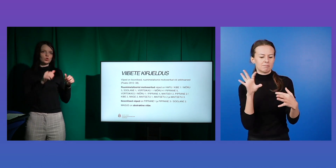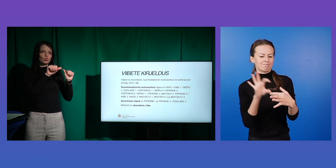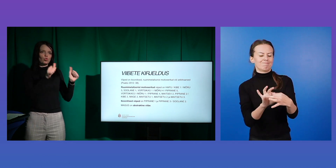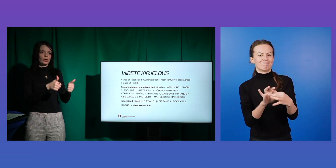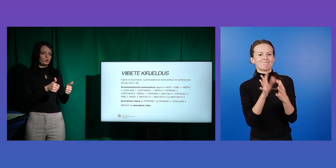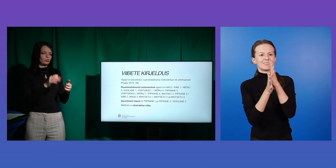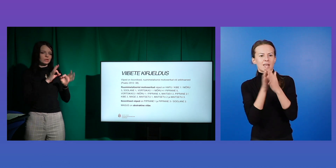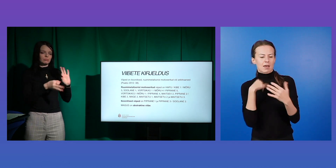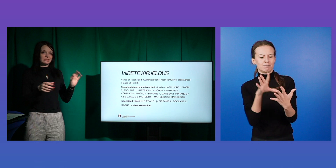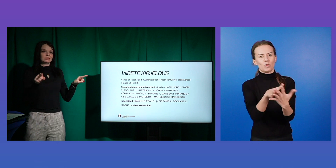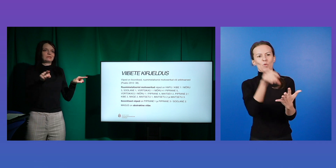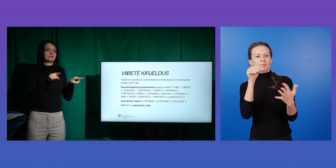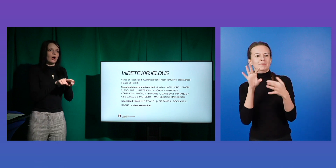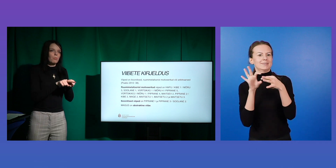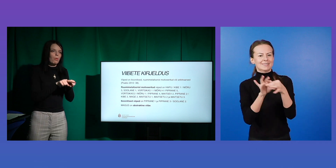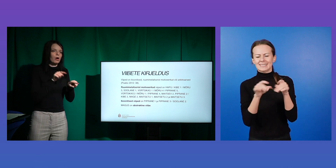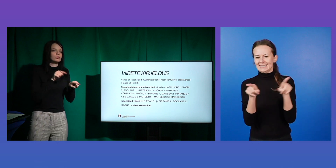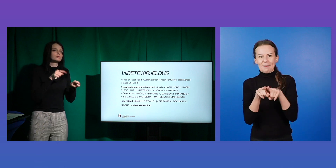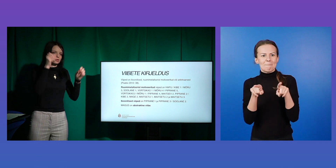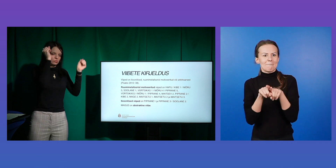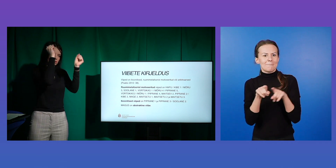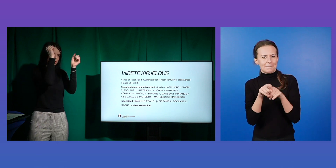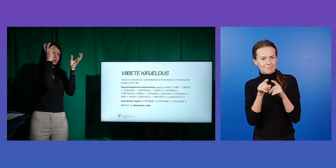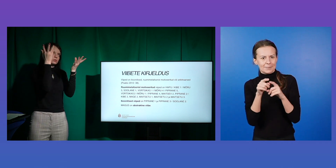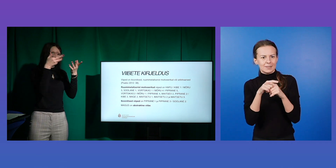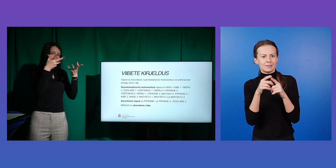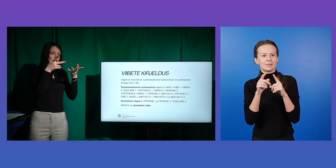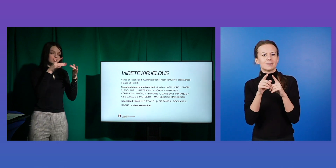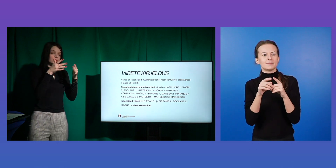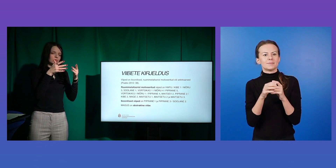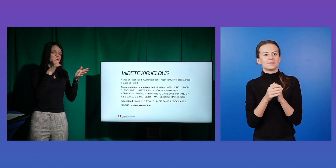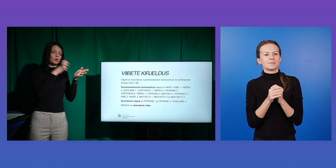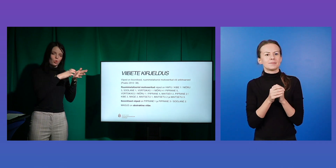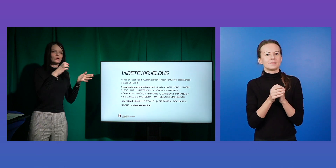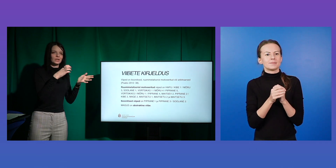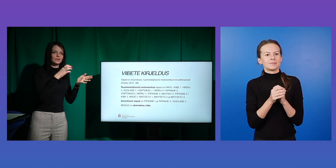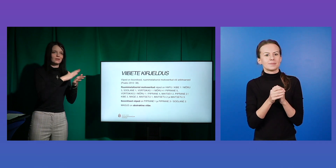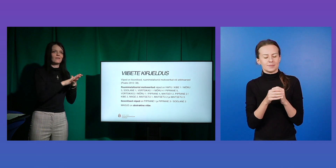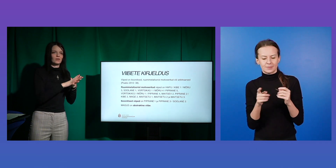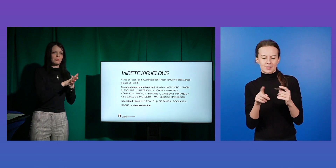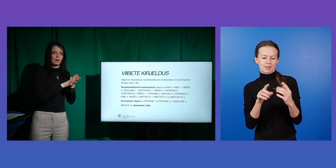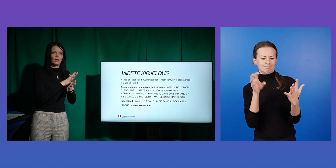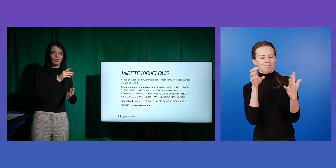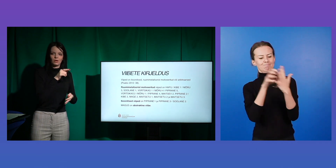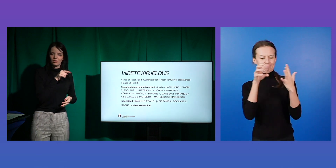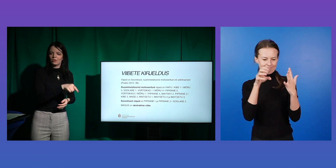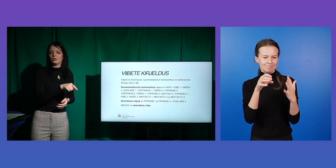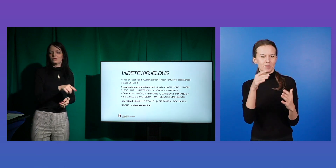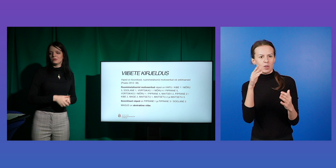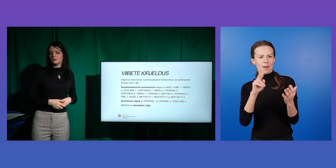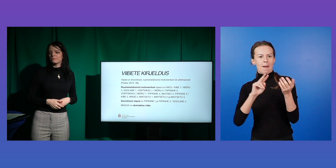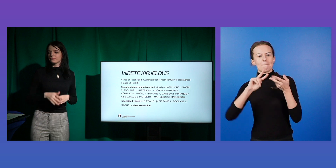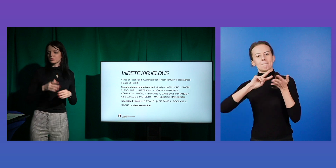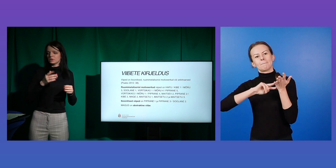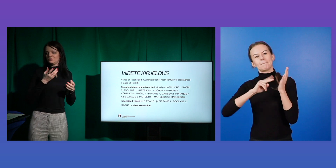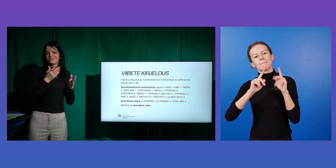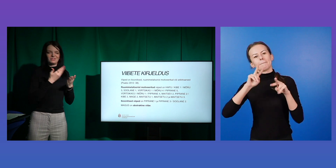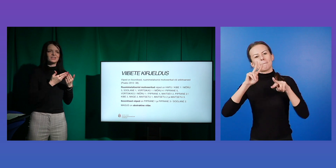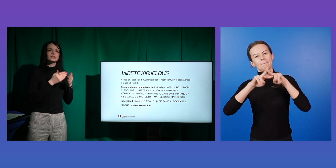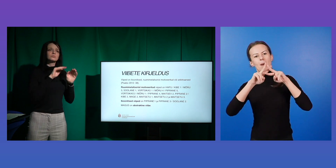mingi asi ja viibe nagu kuju järgi on tehtud see viibe, selle nagu eseme järgi. Need on ikoonilised viiped